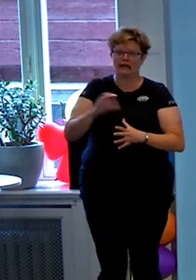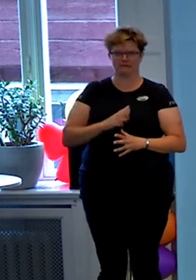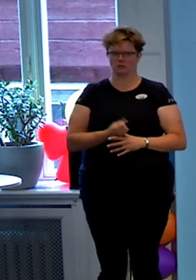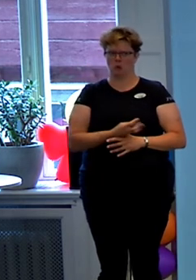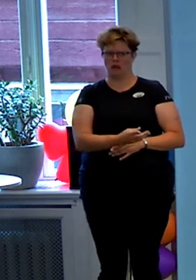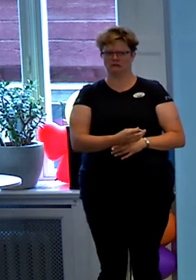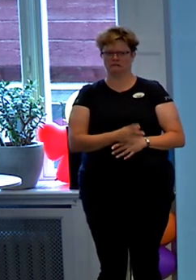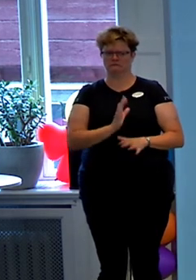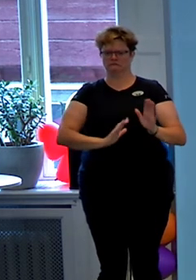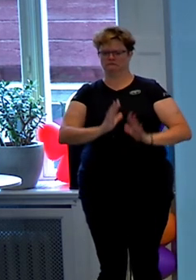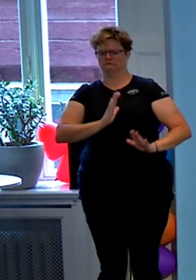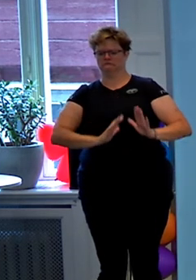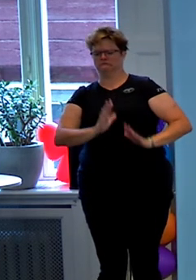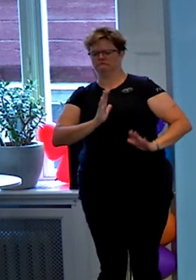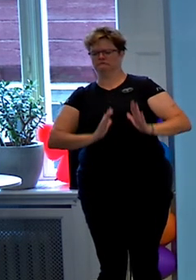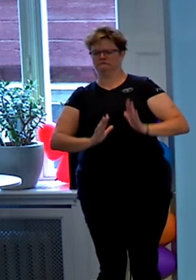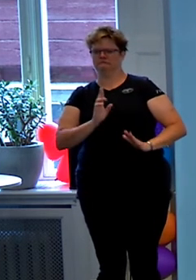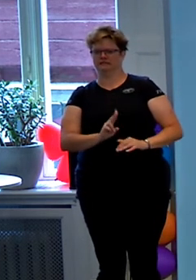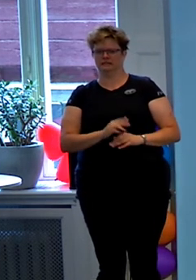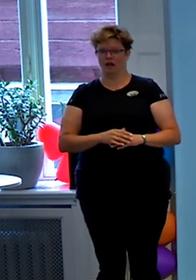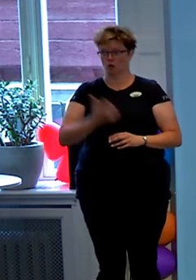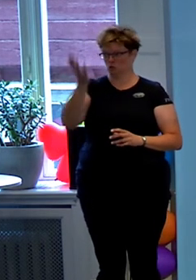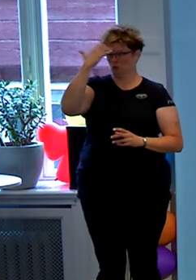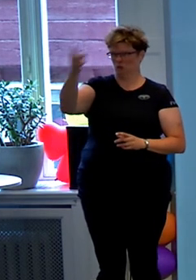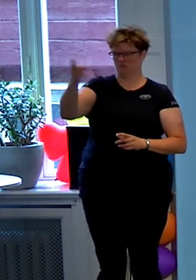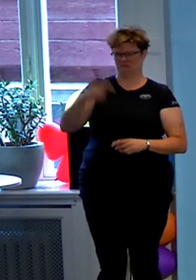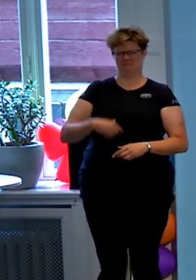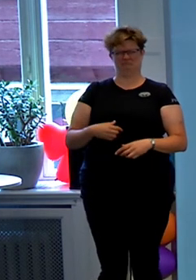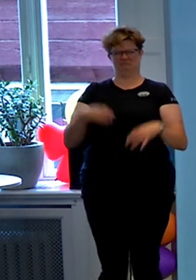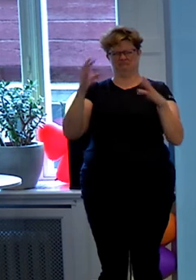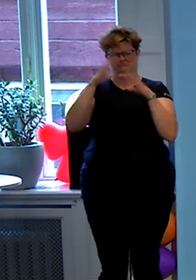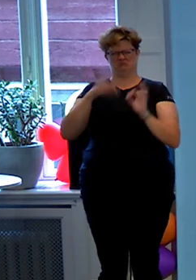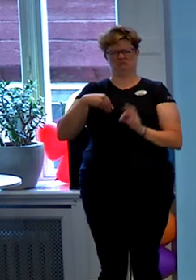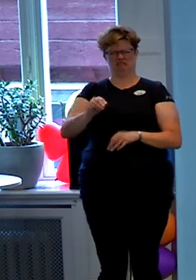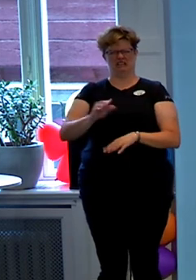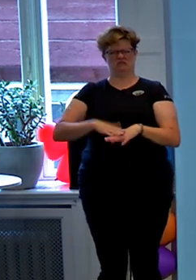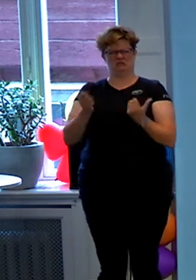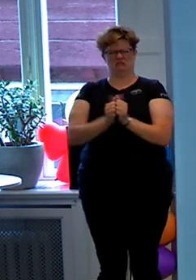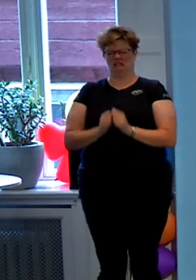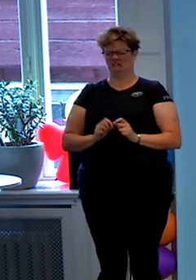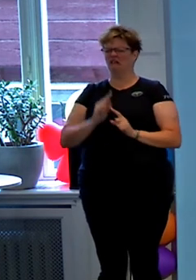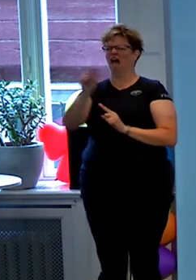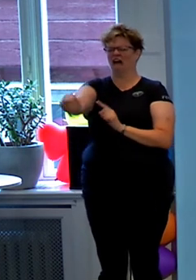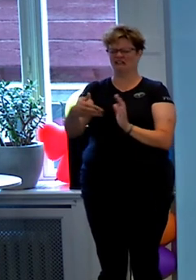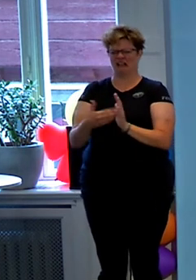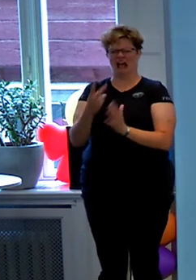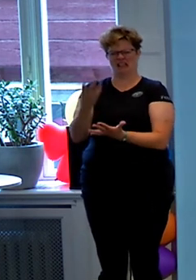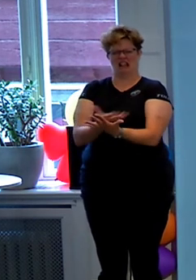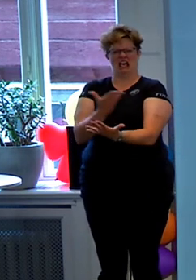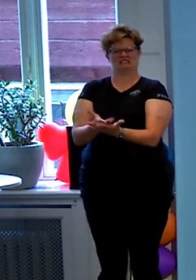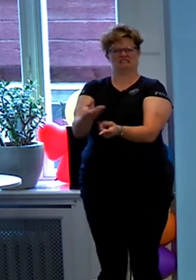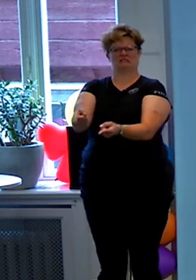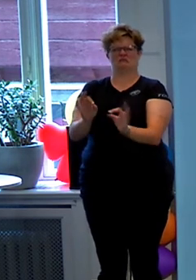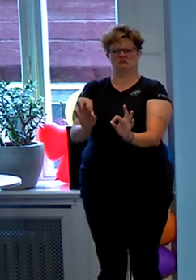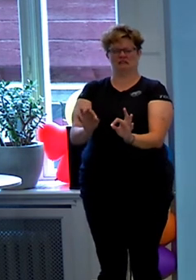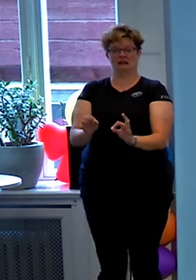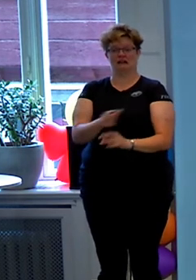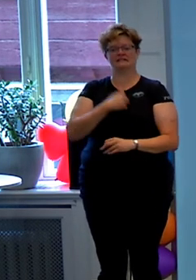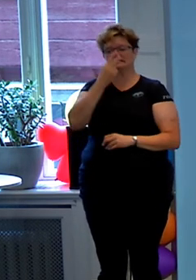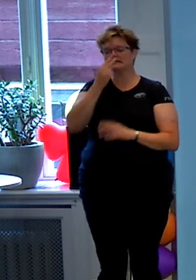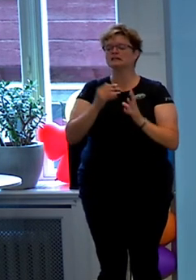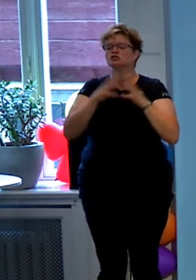inte med mig i den tanken, och i Stockholm undrar man hur kan vi lägga pengar på någonting som hamnar i en annan nationalstat. Vi ser ett